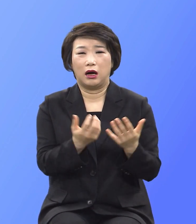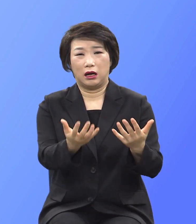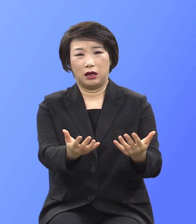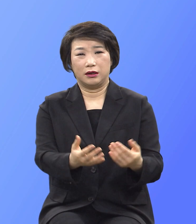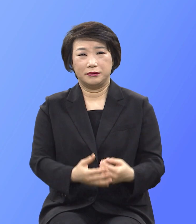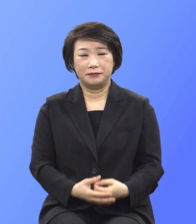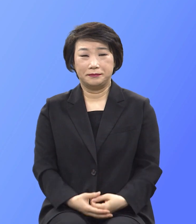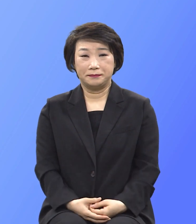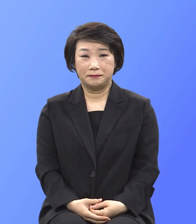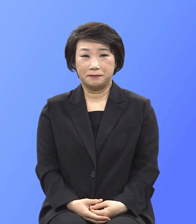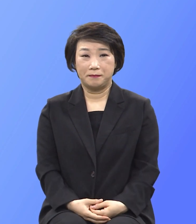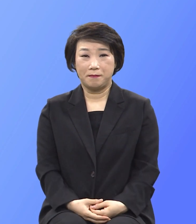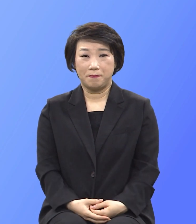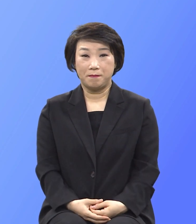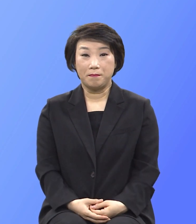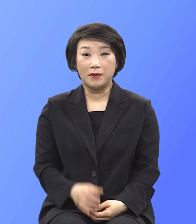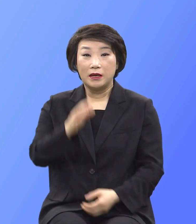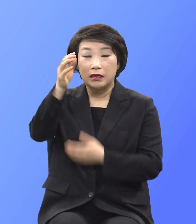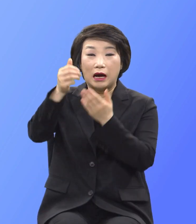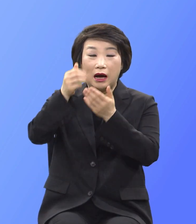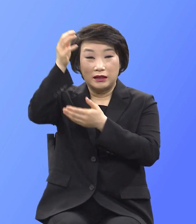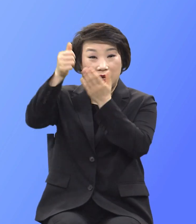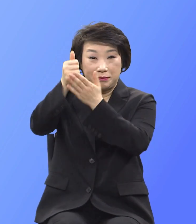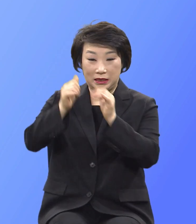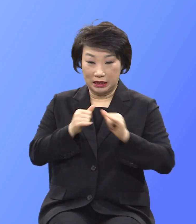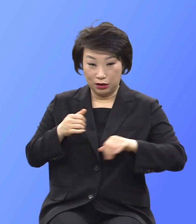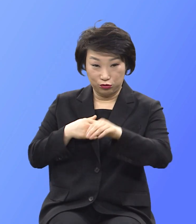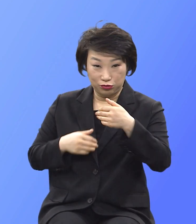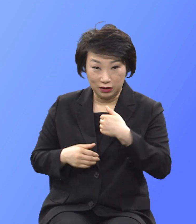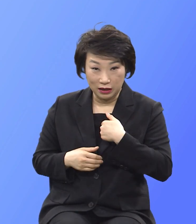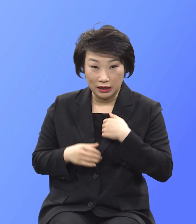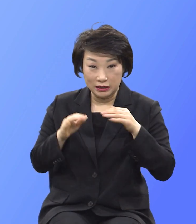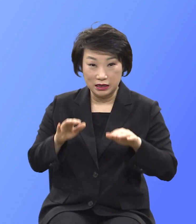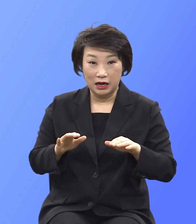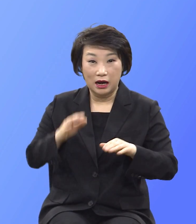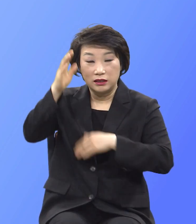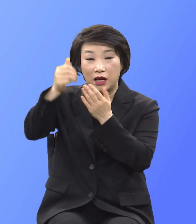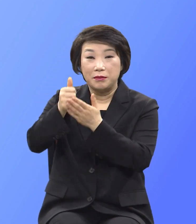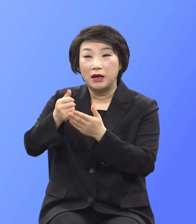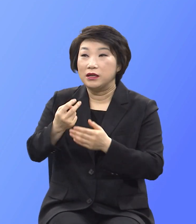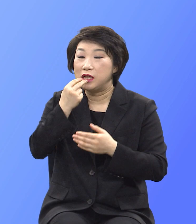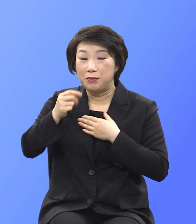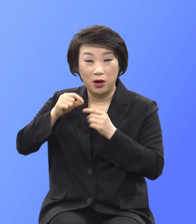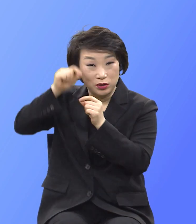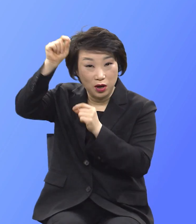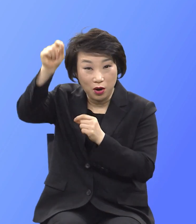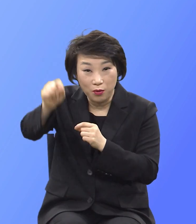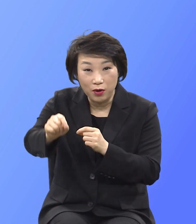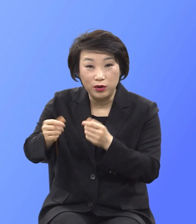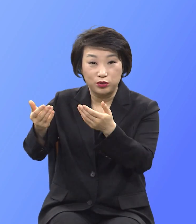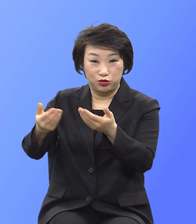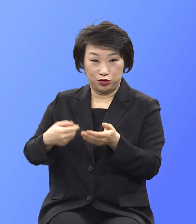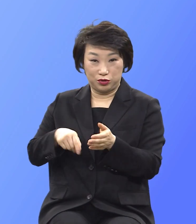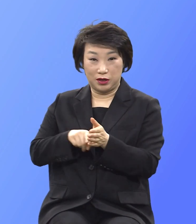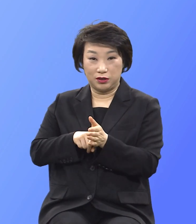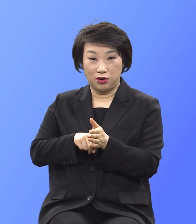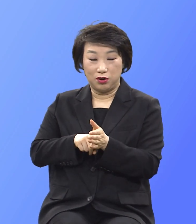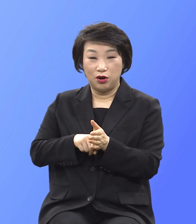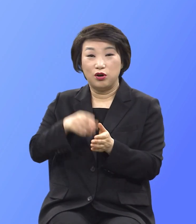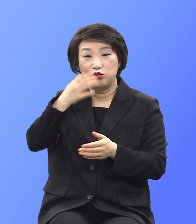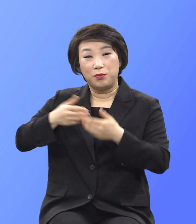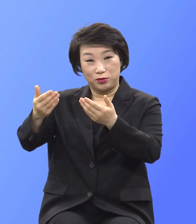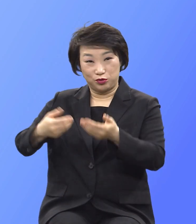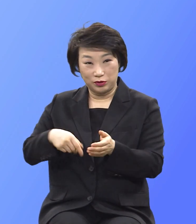이 말이에요. 하나님은 인간에게 자신의 영원한 생명을